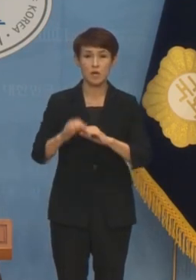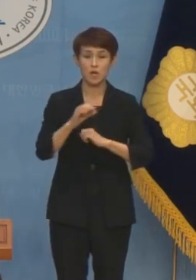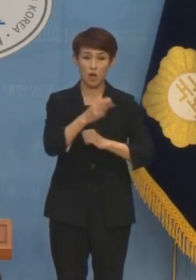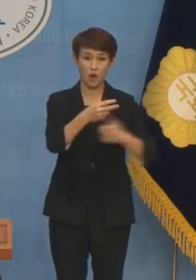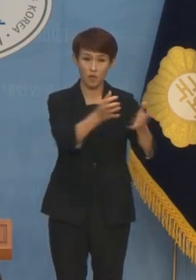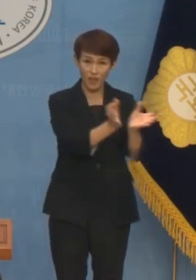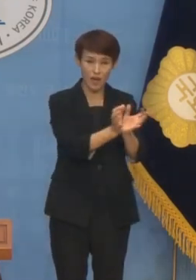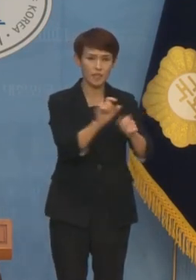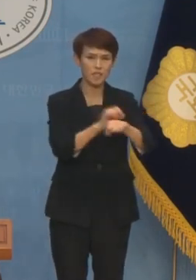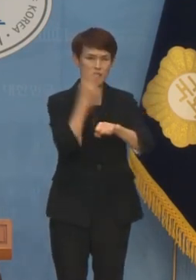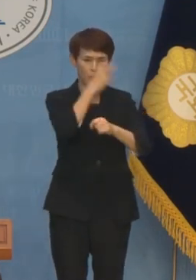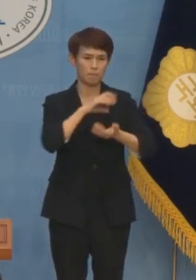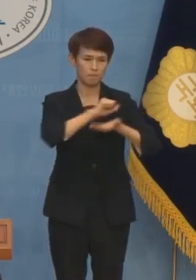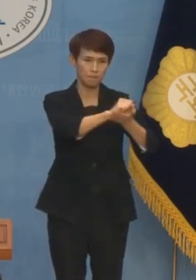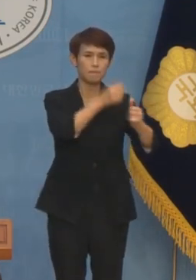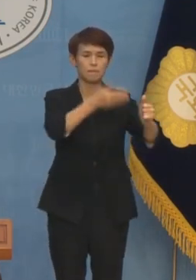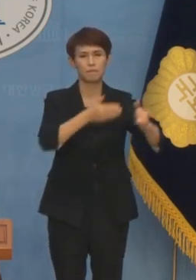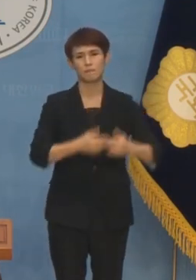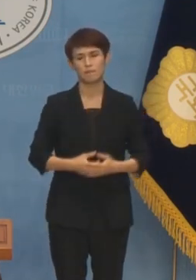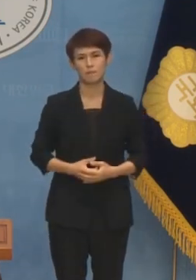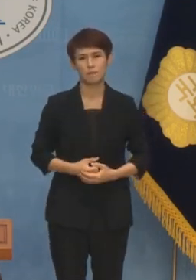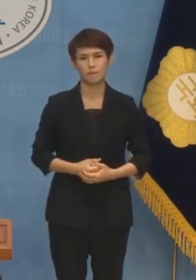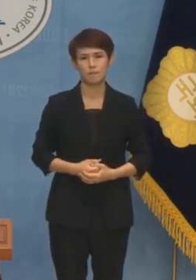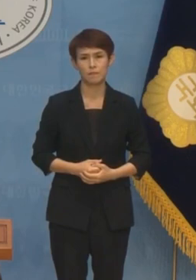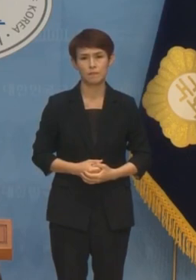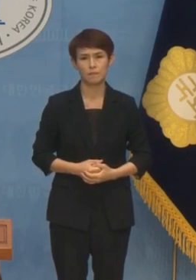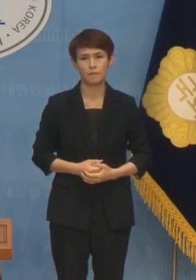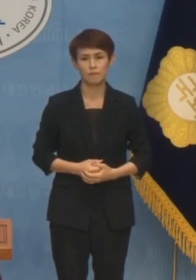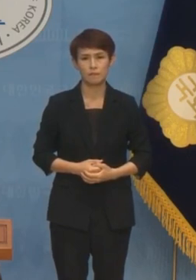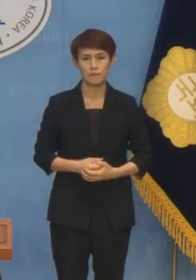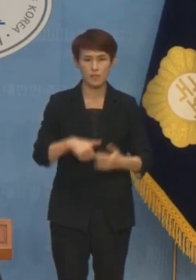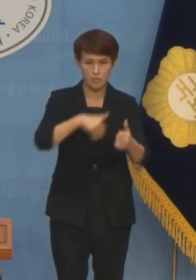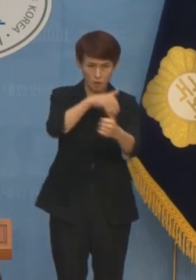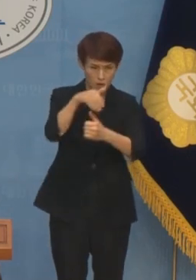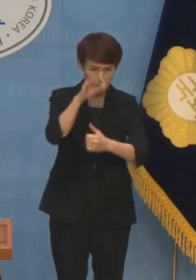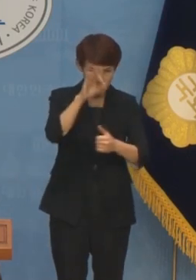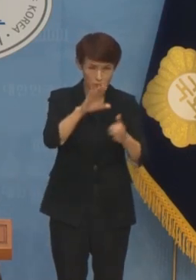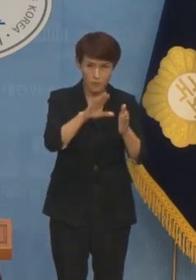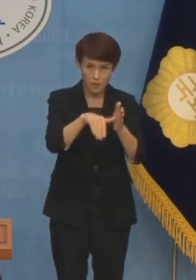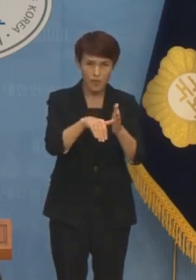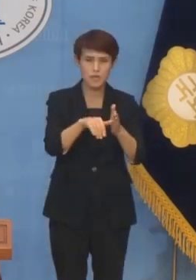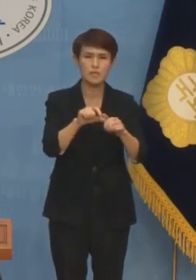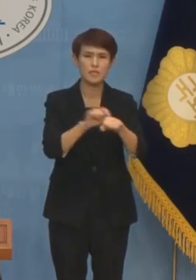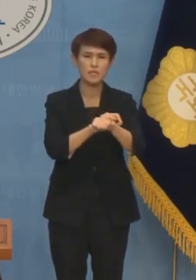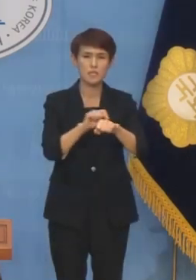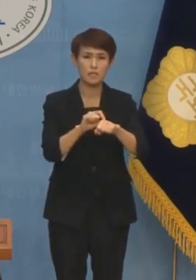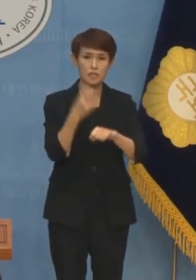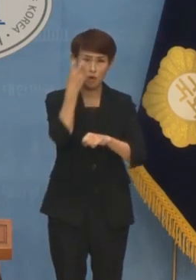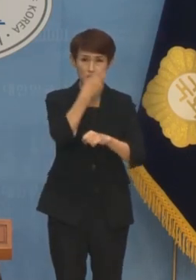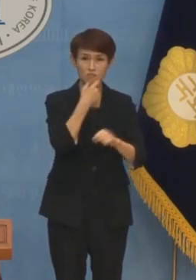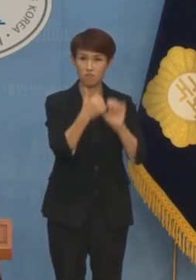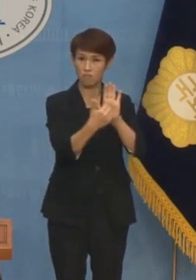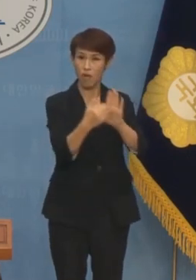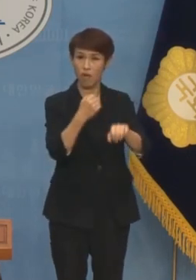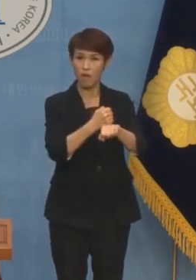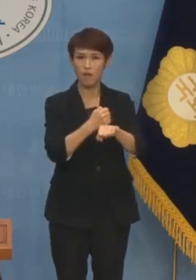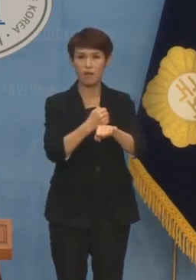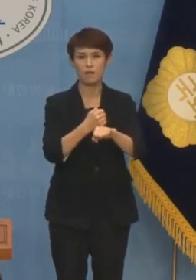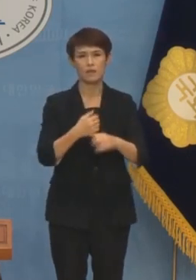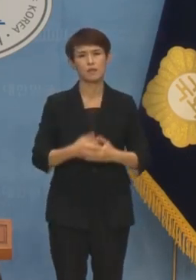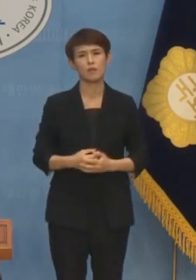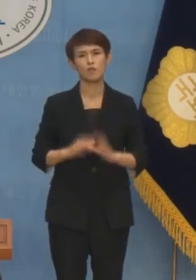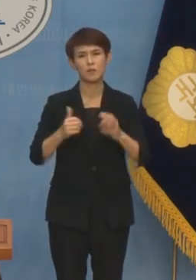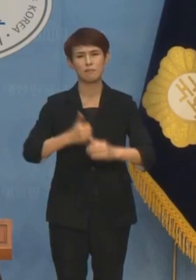즉각 특검을 수용하십시오. 밝혀지는 정황에도 끝끝내 특검을 거부한다면 성남